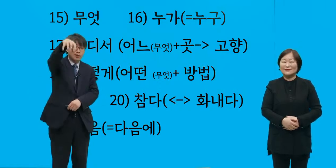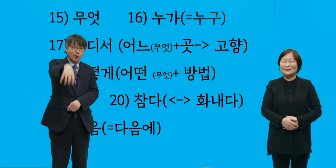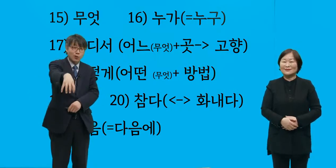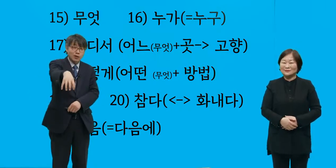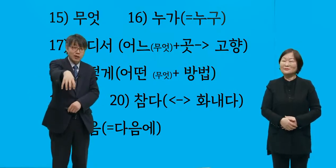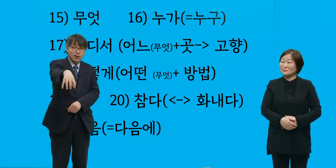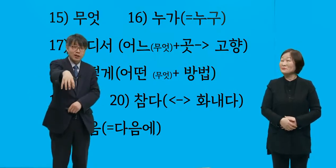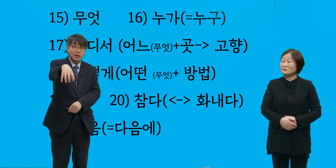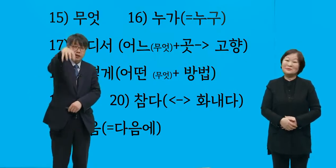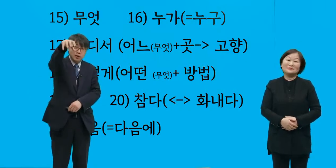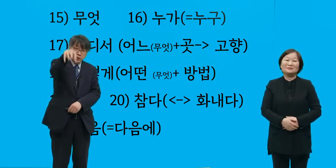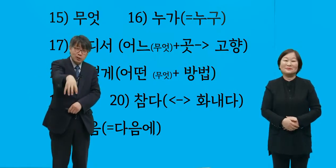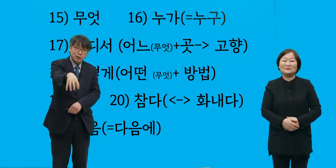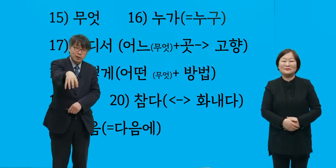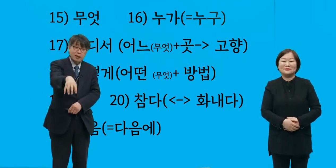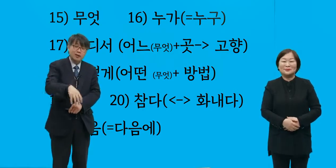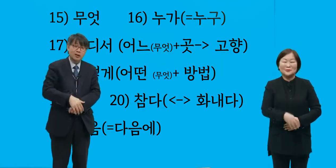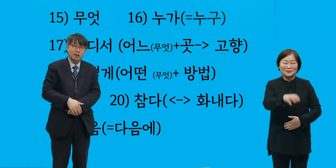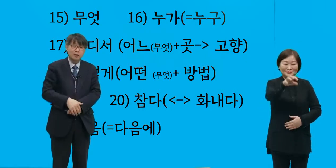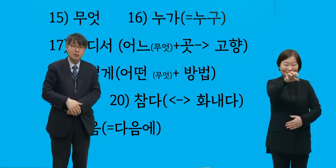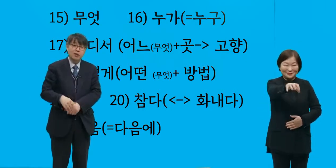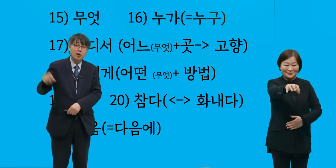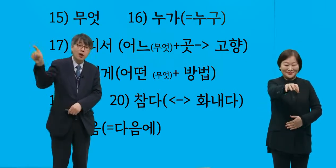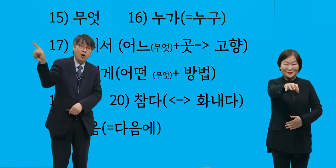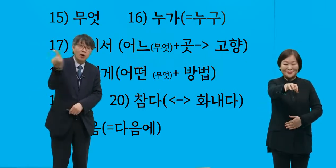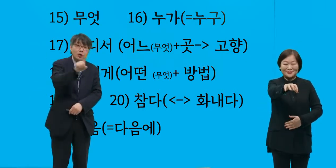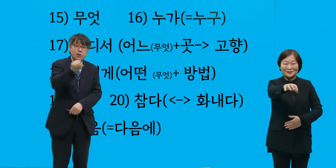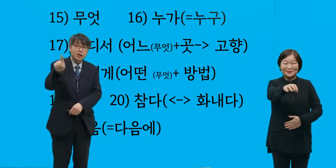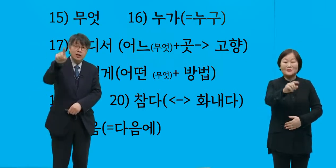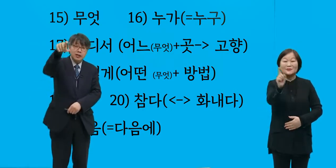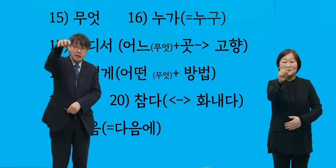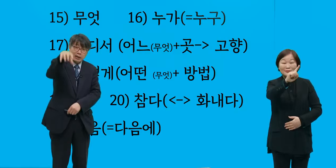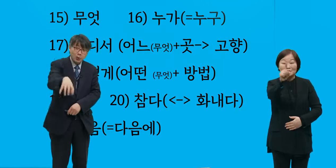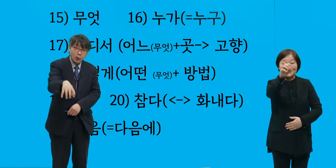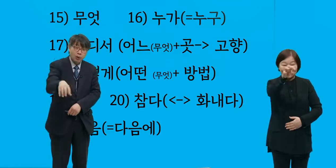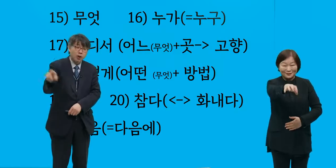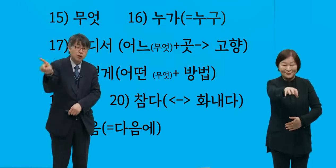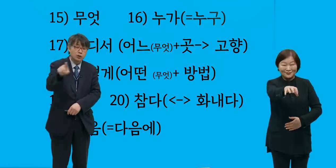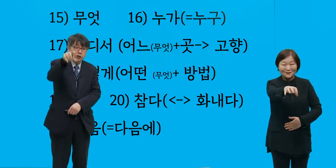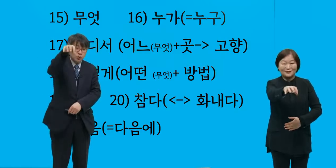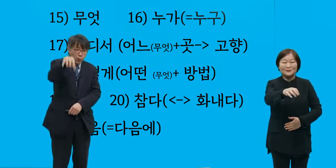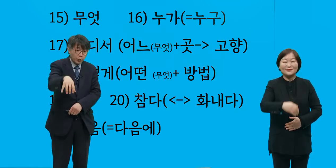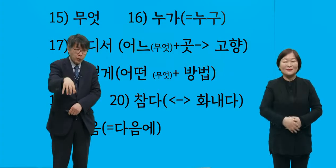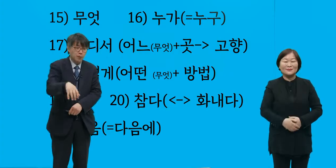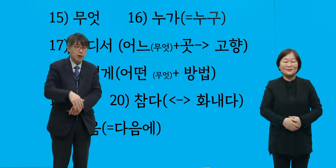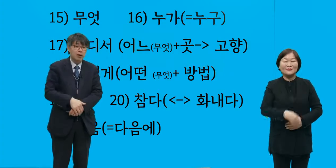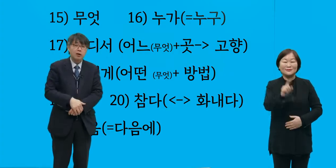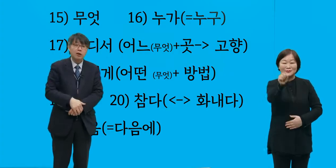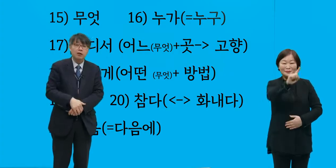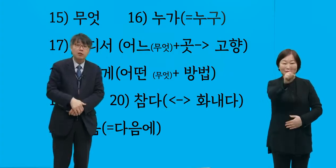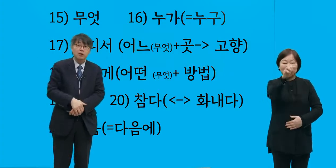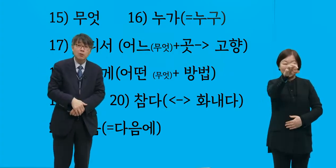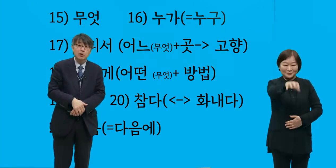곳 이렇게 장소를 맡은 겁니다. 어디 장소 어느 곳입니다. 그러다